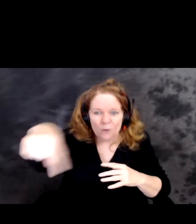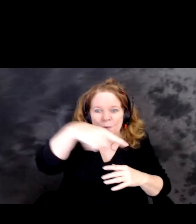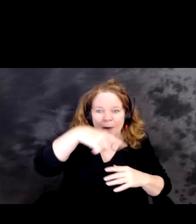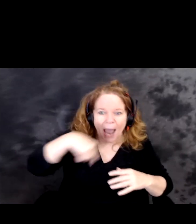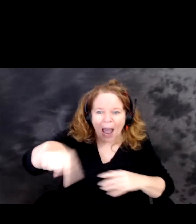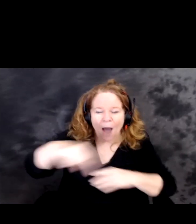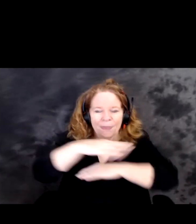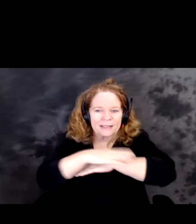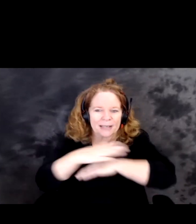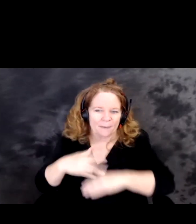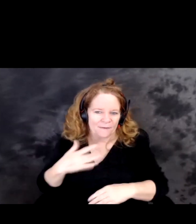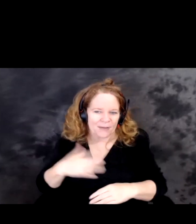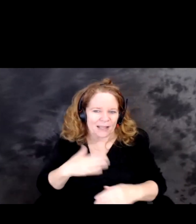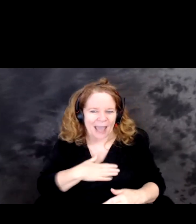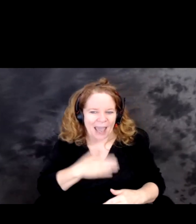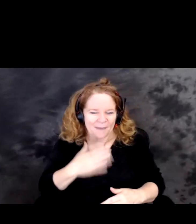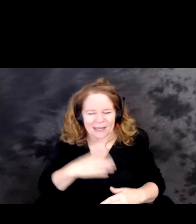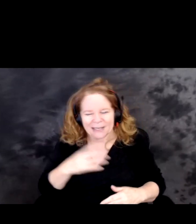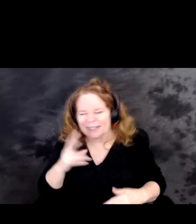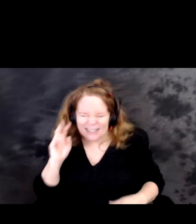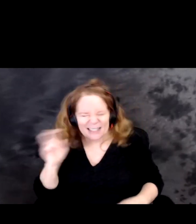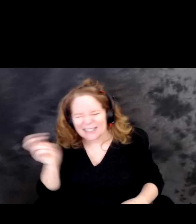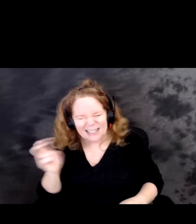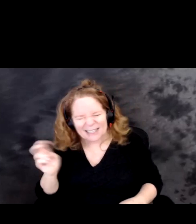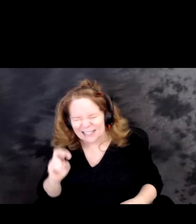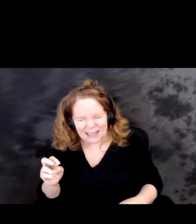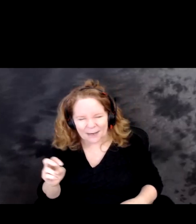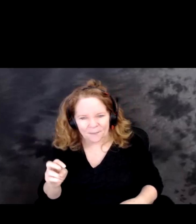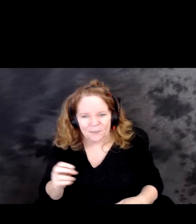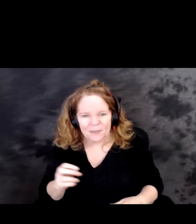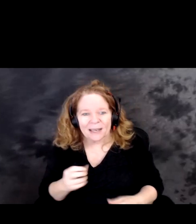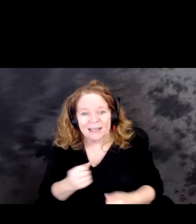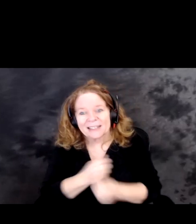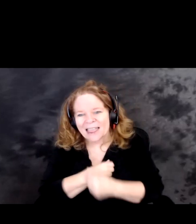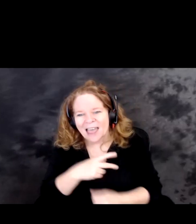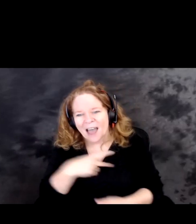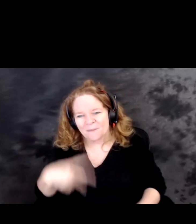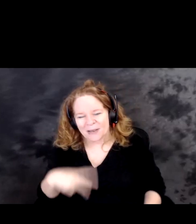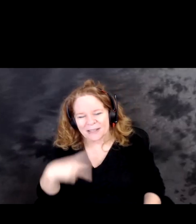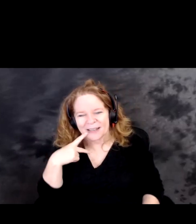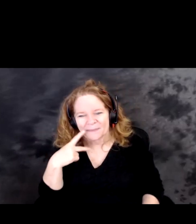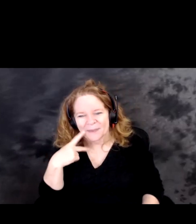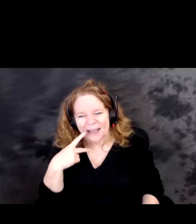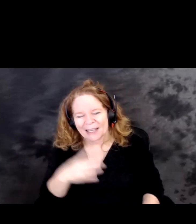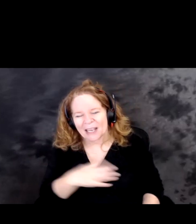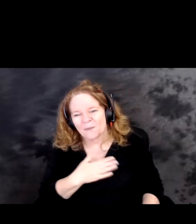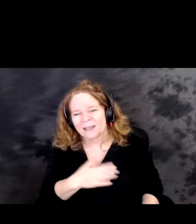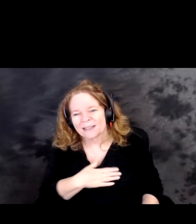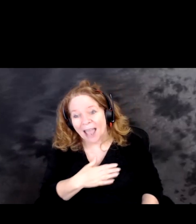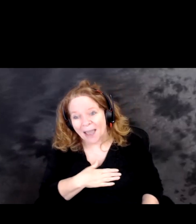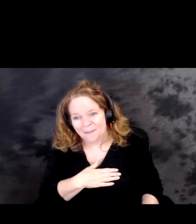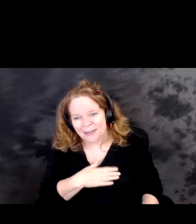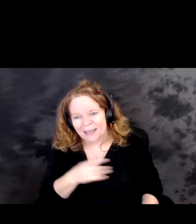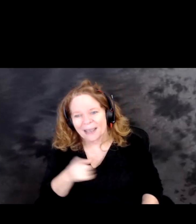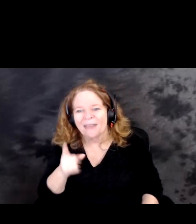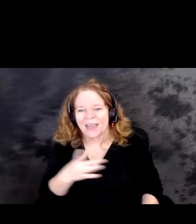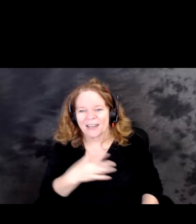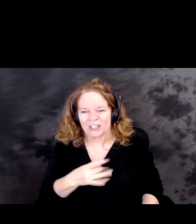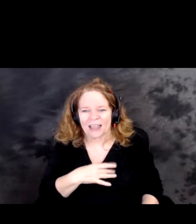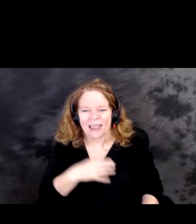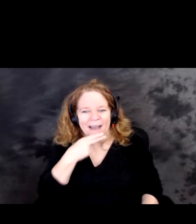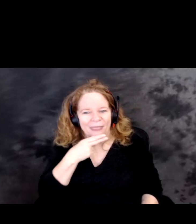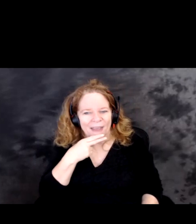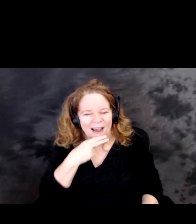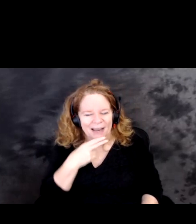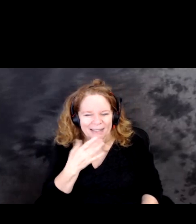Sun. Estuvo tan contenta y decía bzz, bzz, bzz. Ella ama a la princesa Peggy y estaba feliz de